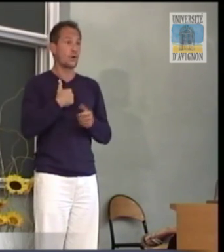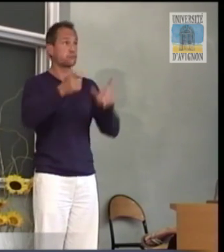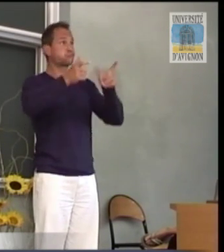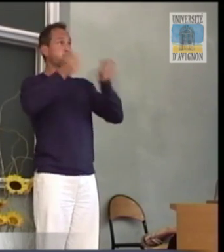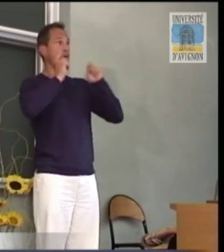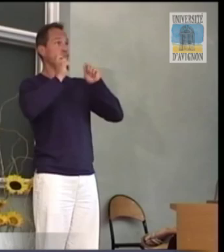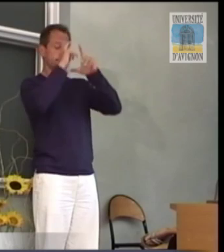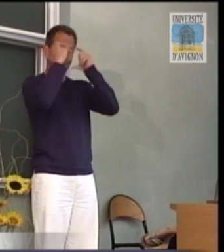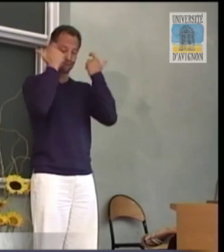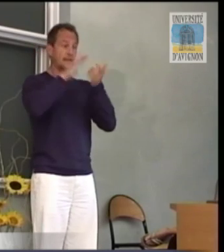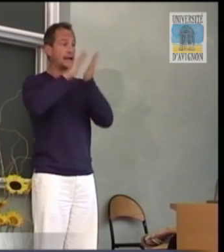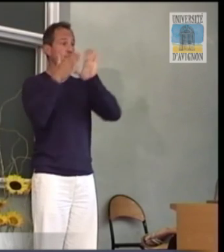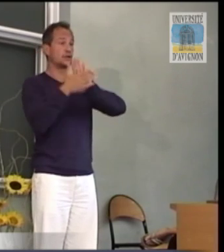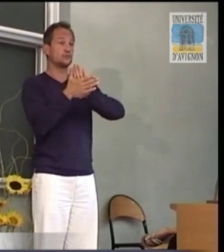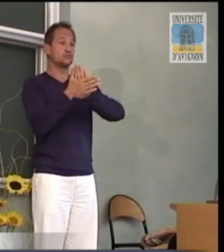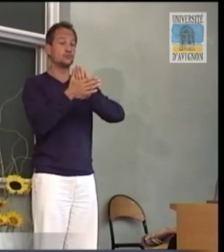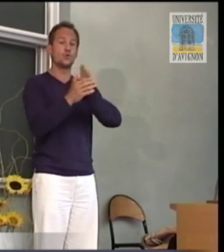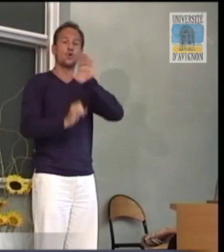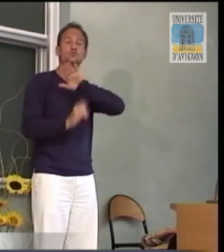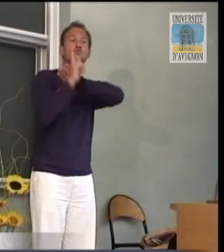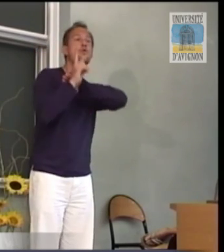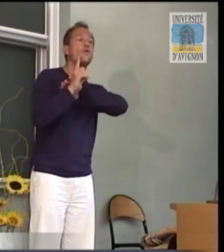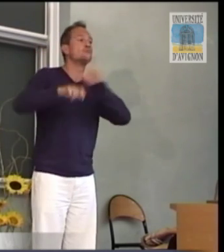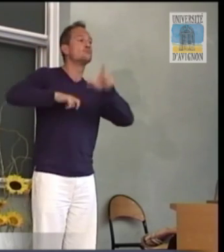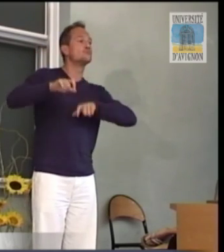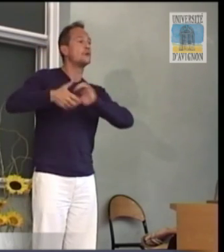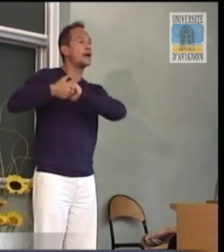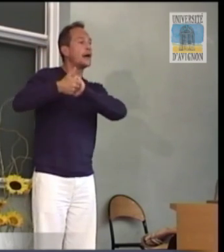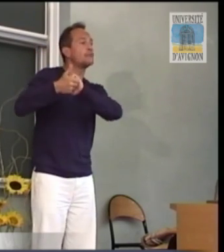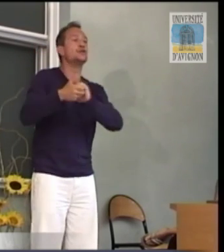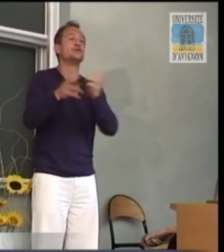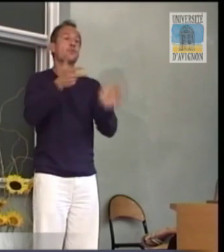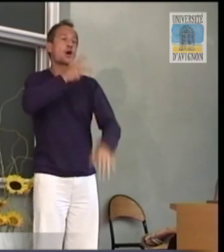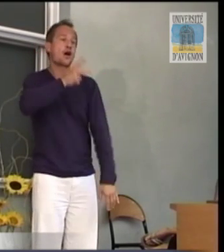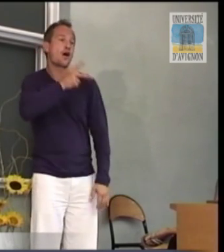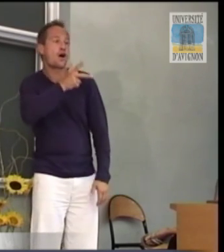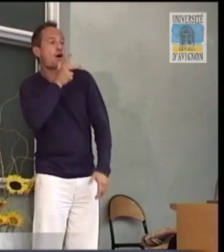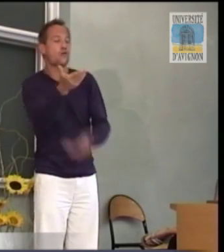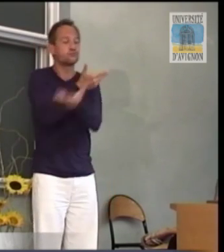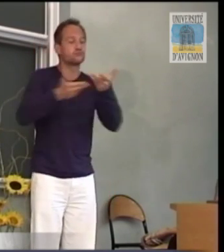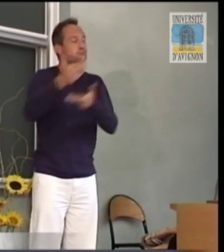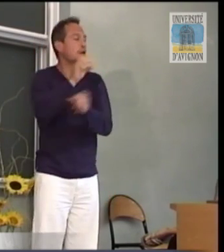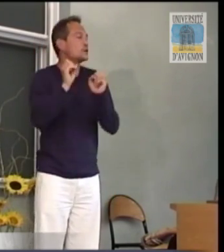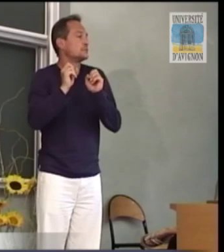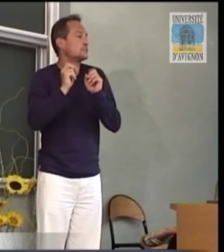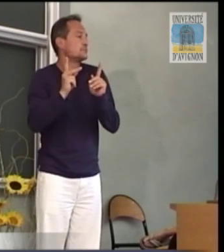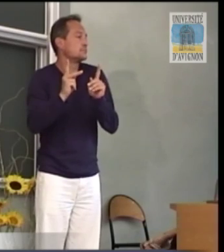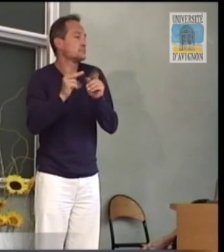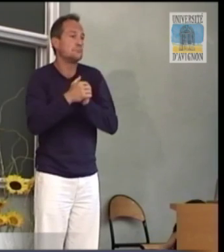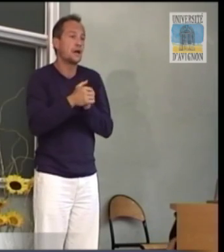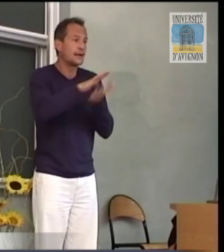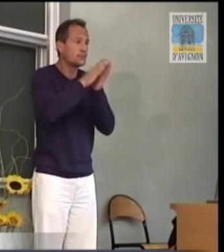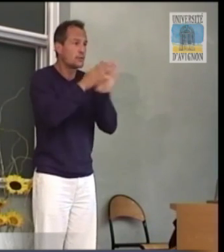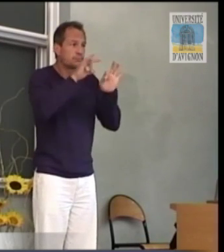association, sauf avec quelques amis avec qui nous nous associons pour boire des coups. Mais sinon, je n'appartiens pas à d'association particulière